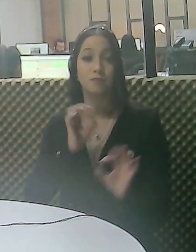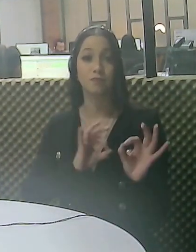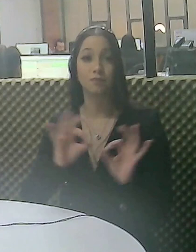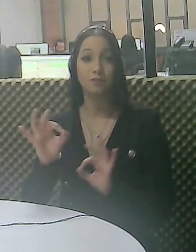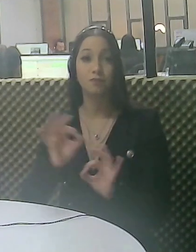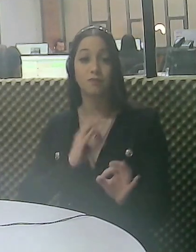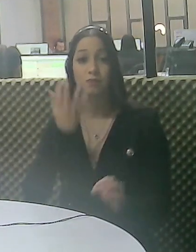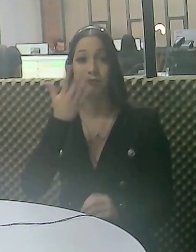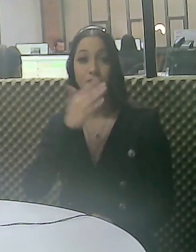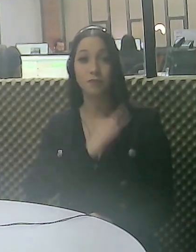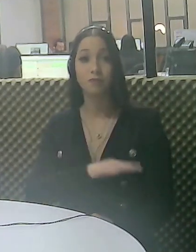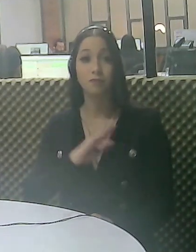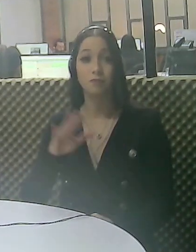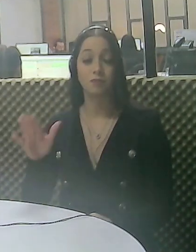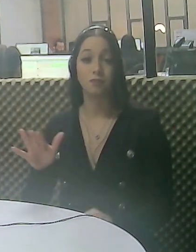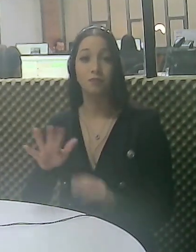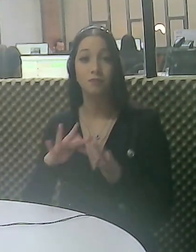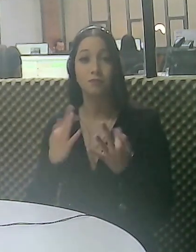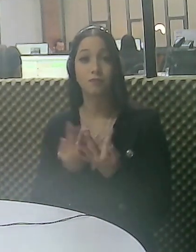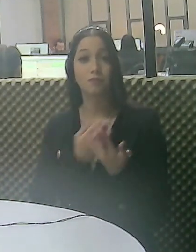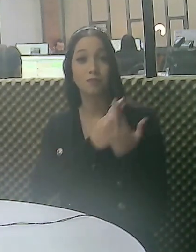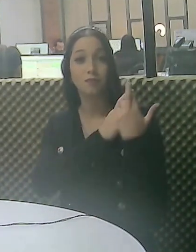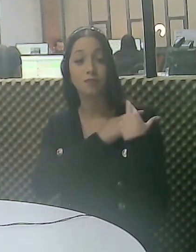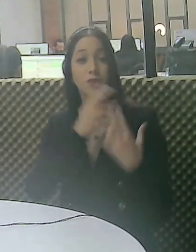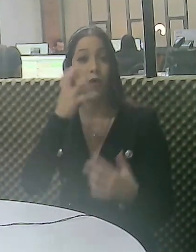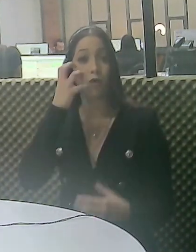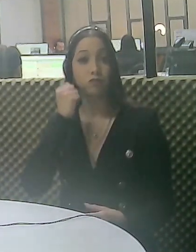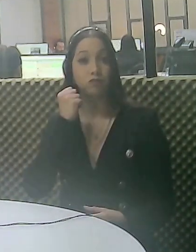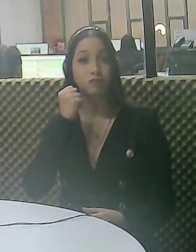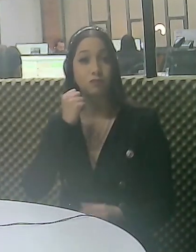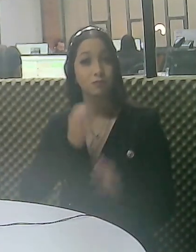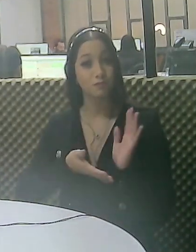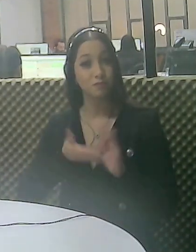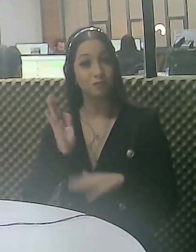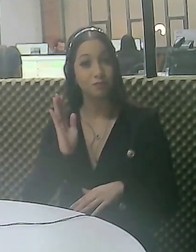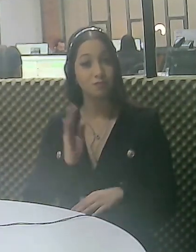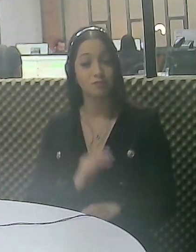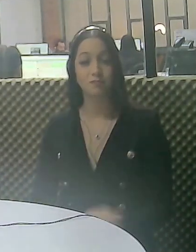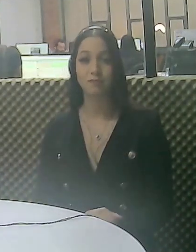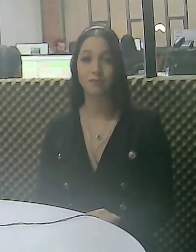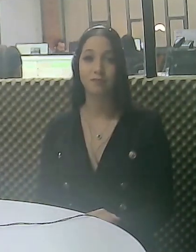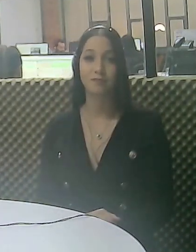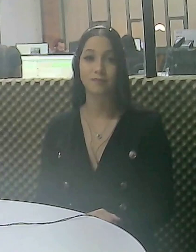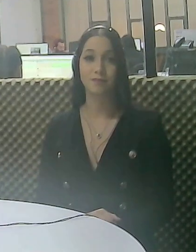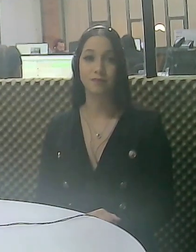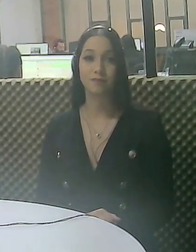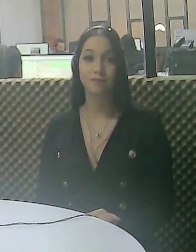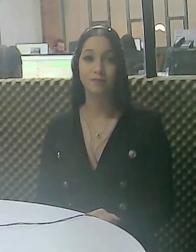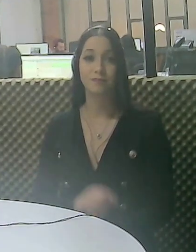projeto Infância, Parentalidade e Adoção. Não perca!